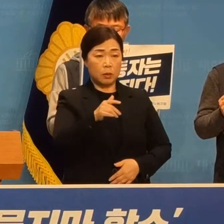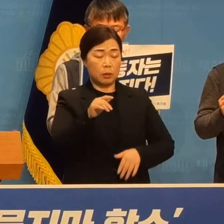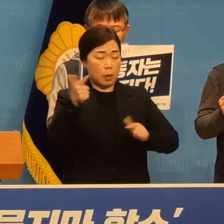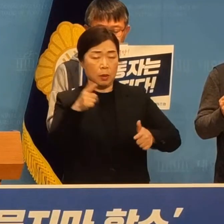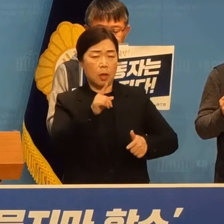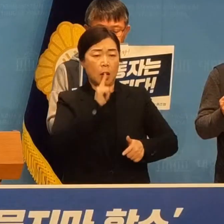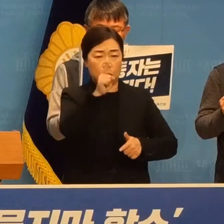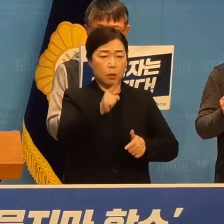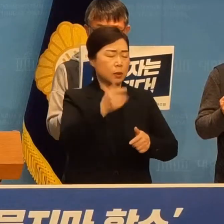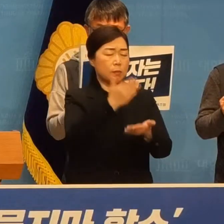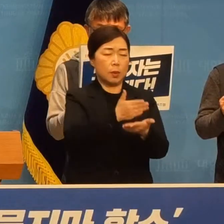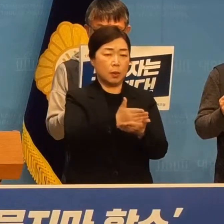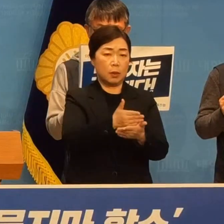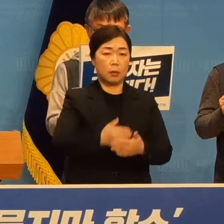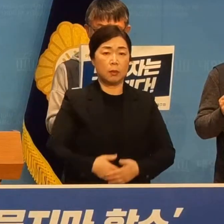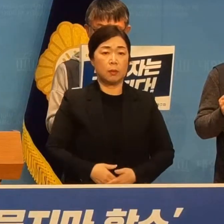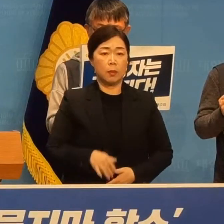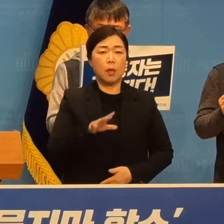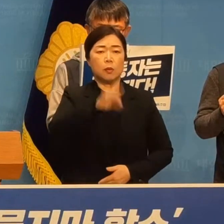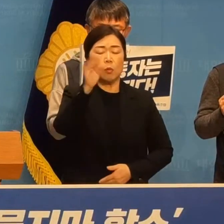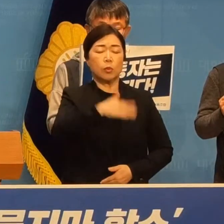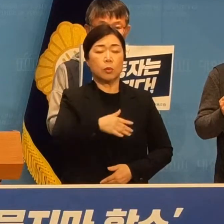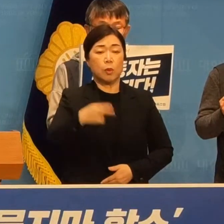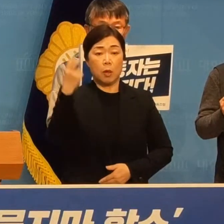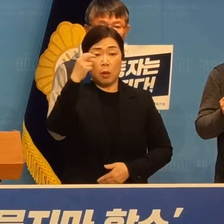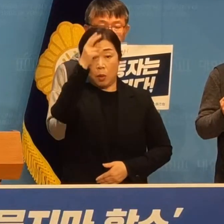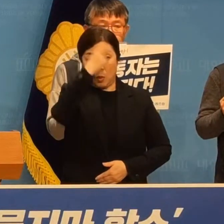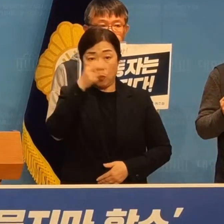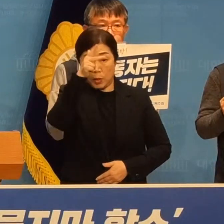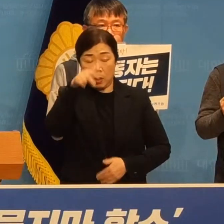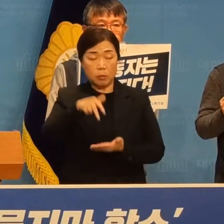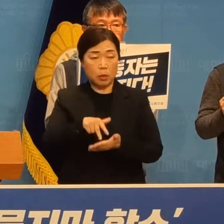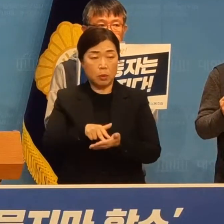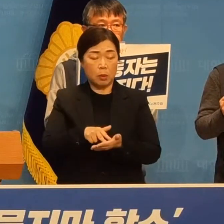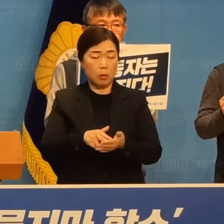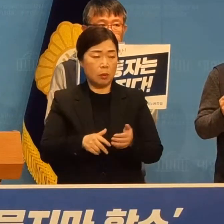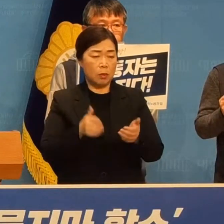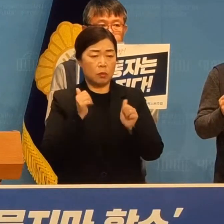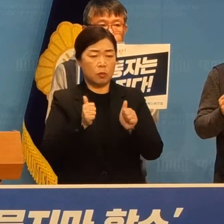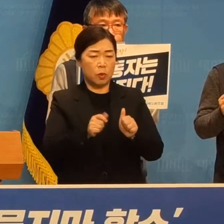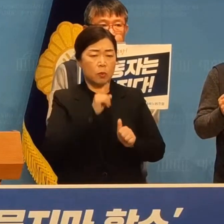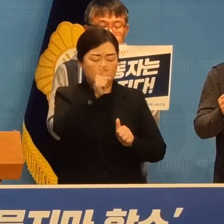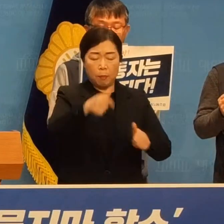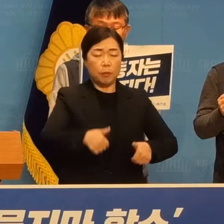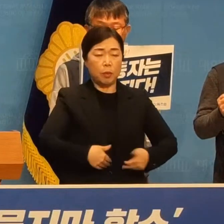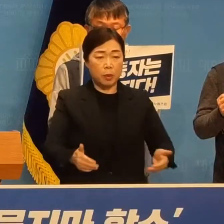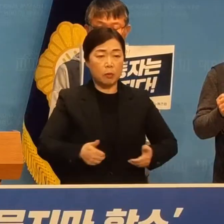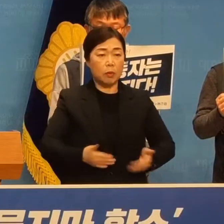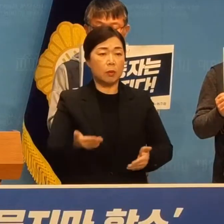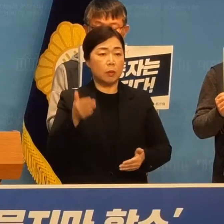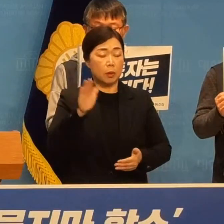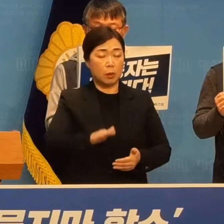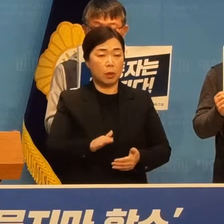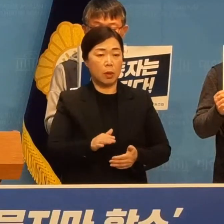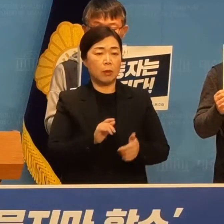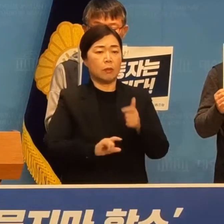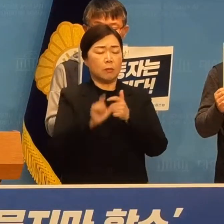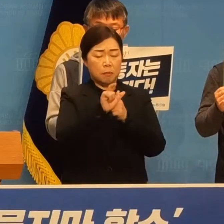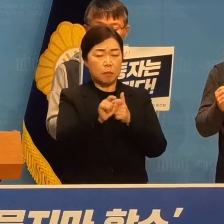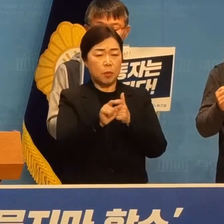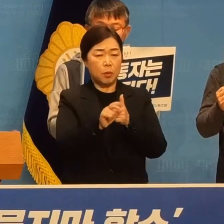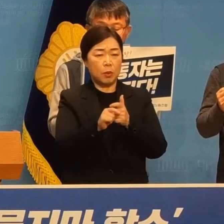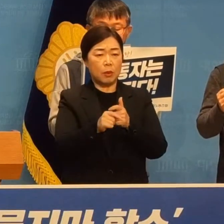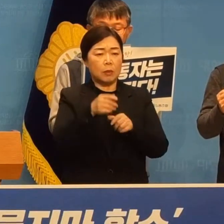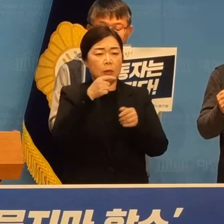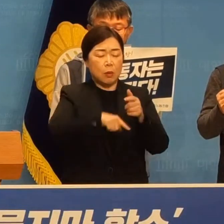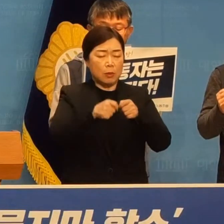애초에 경찰에서 불송치 결정했으나 검찰에서 보완 수사를 요청해 끝내 기소하여